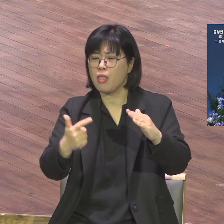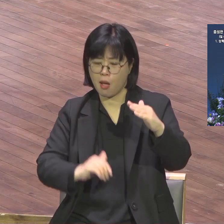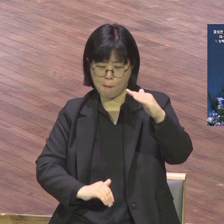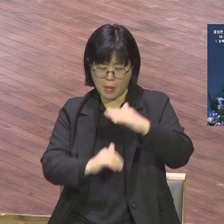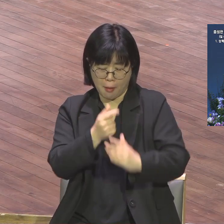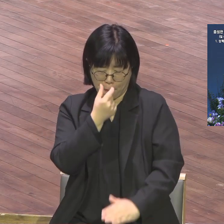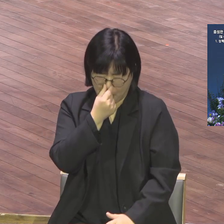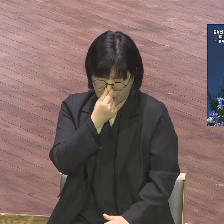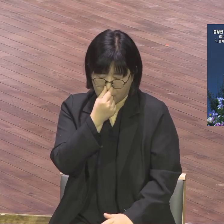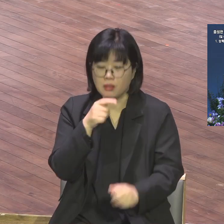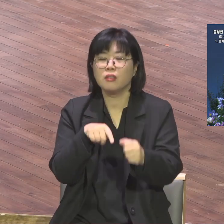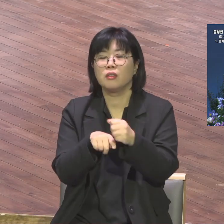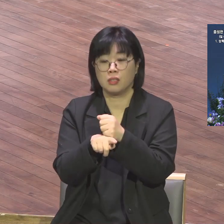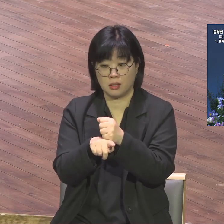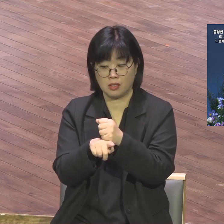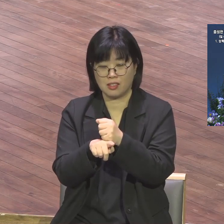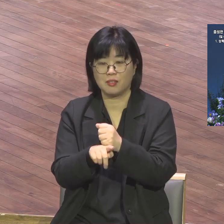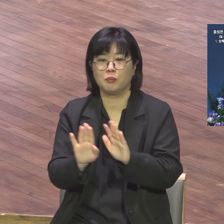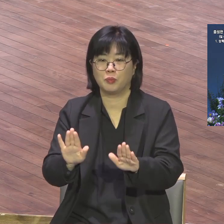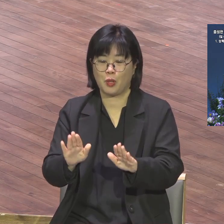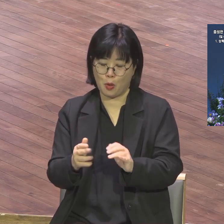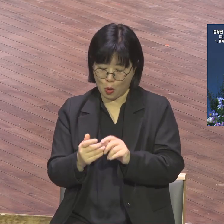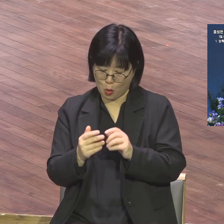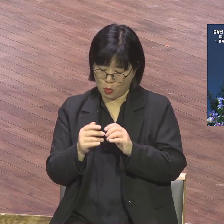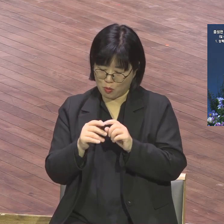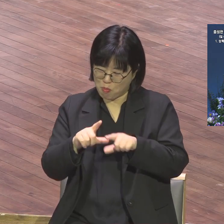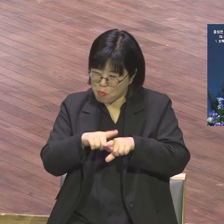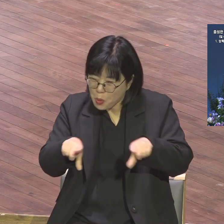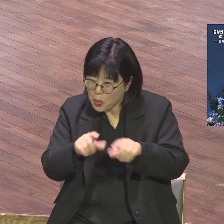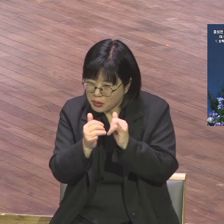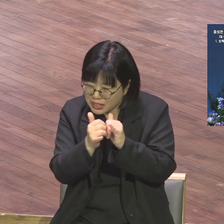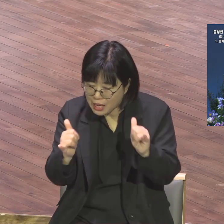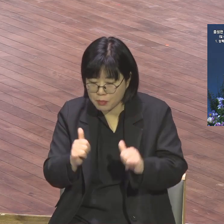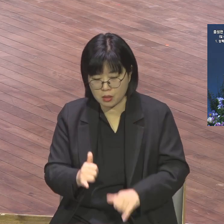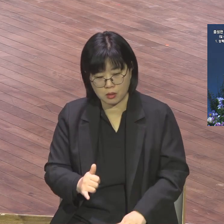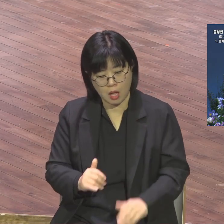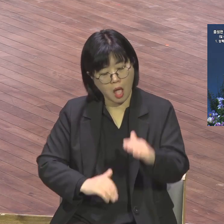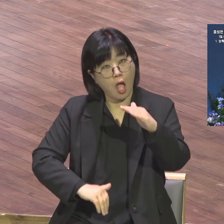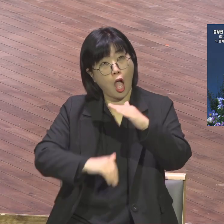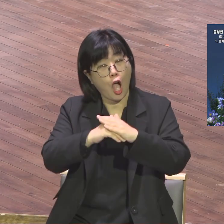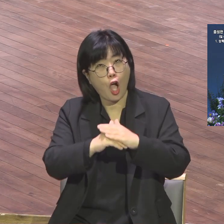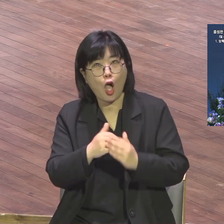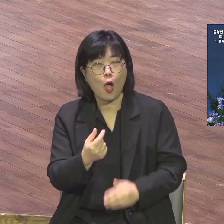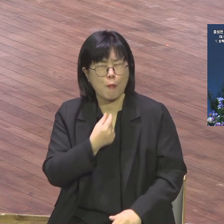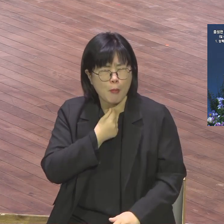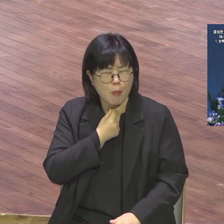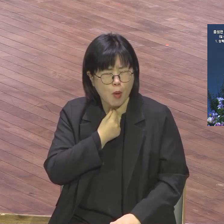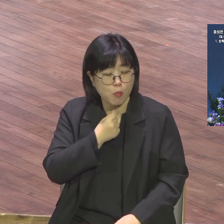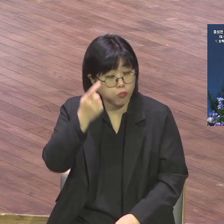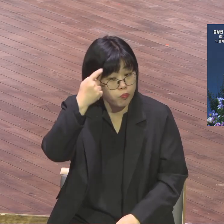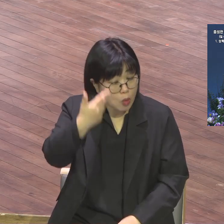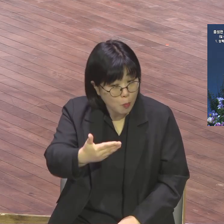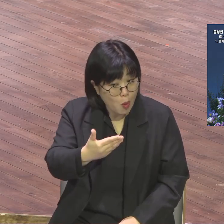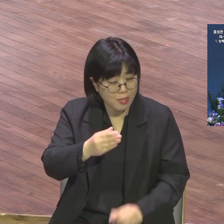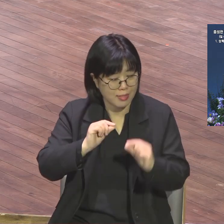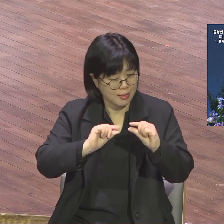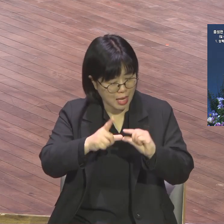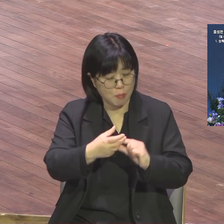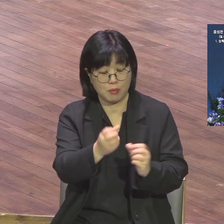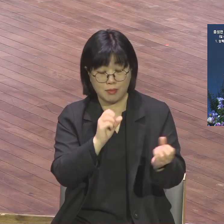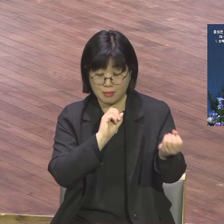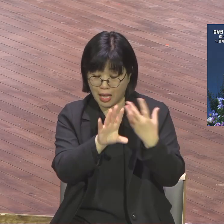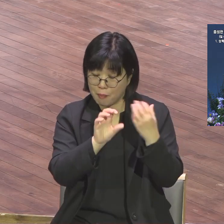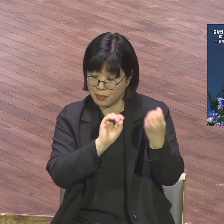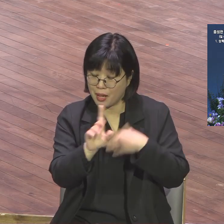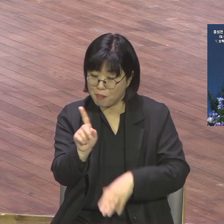돈이 꽉 차 있으면 만족할 것이라 생각합니다. 또 어떤 사람은 명예와 권력, 또 어떤 사람은 지식이 그 자리를